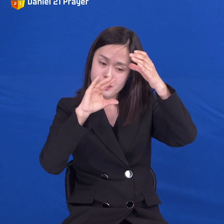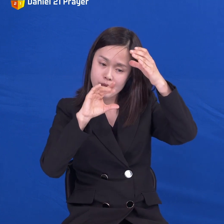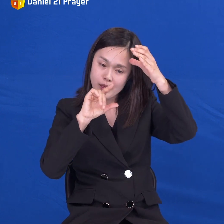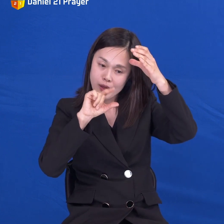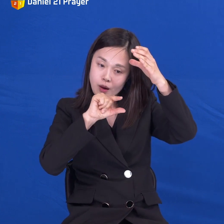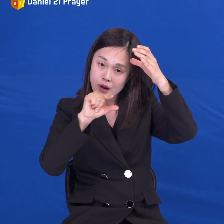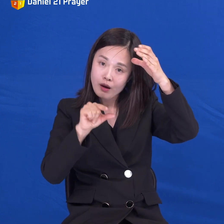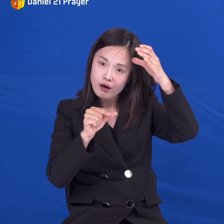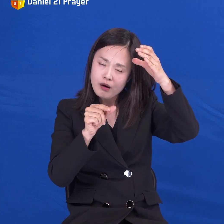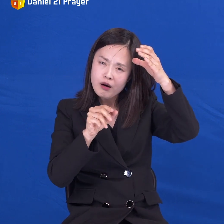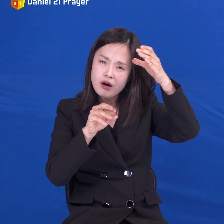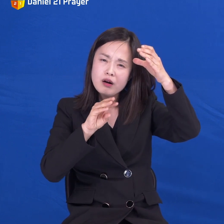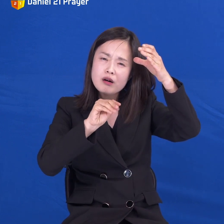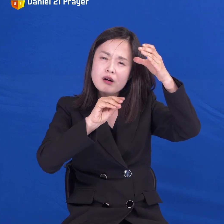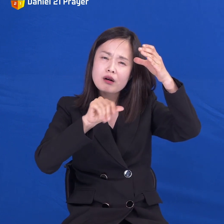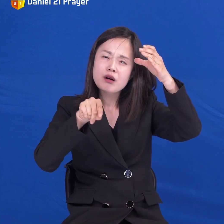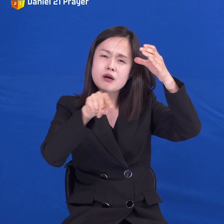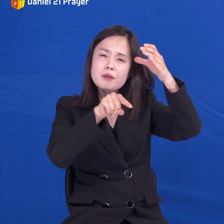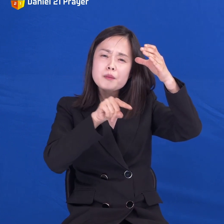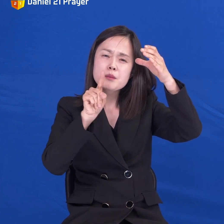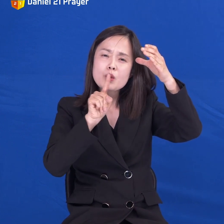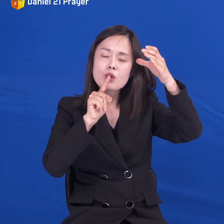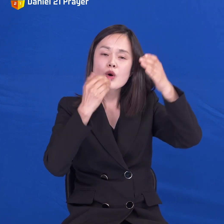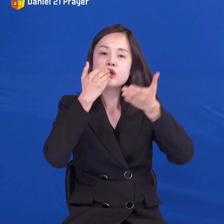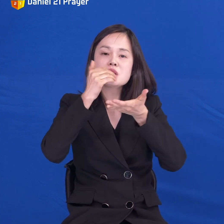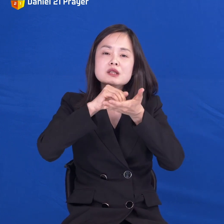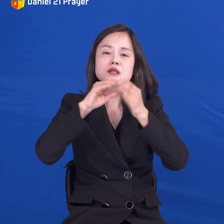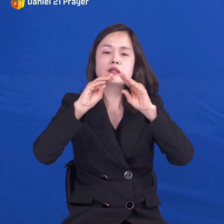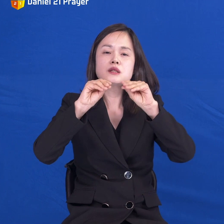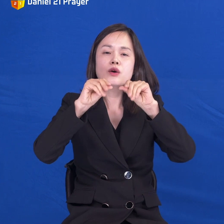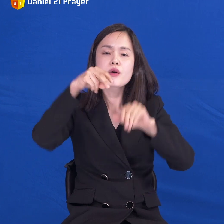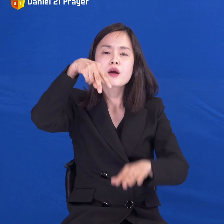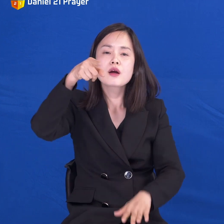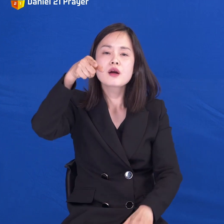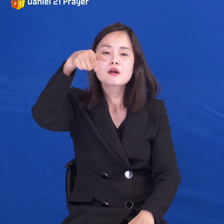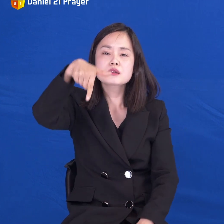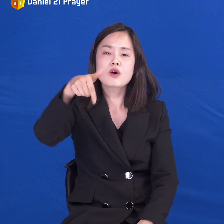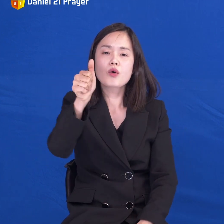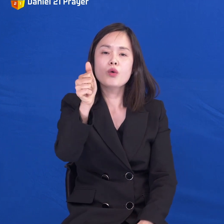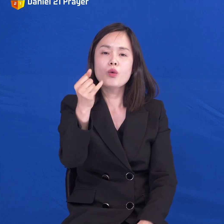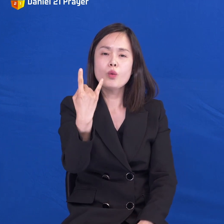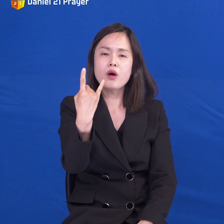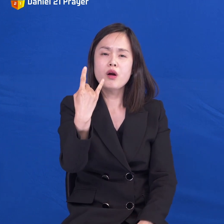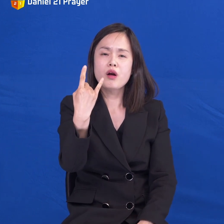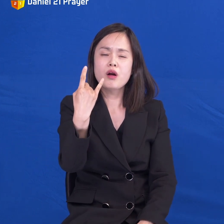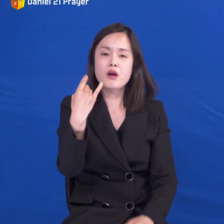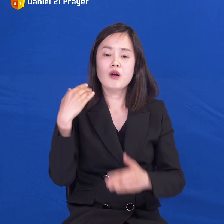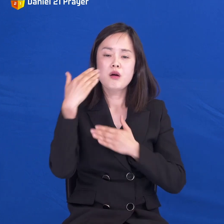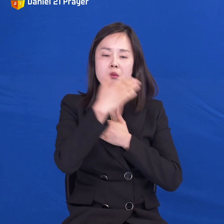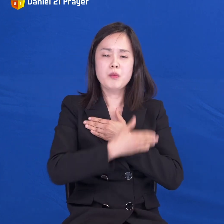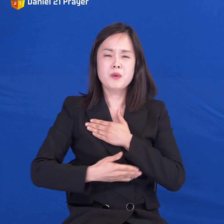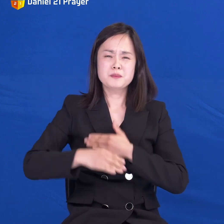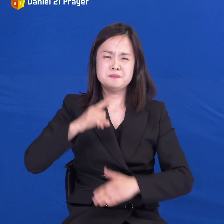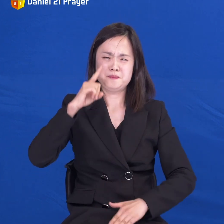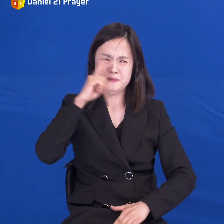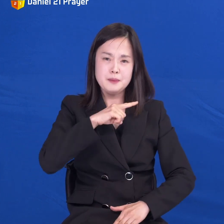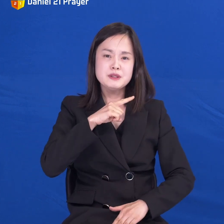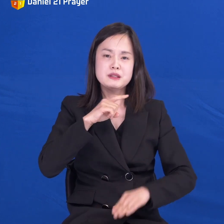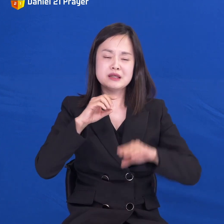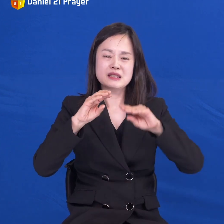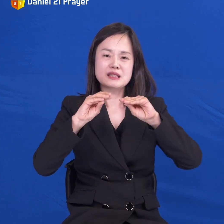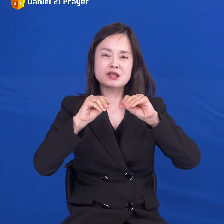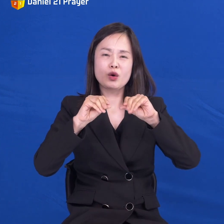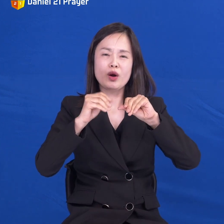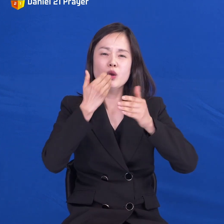그게 석회입니다. 마사토에서 흘러나오는 석회입니다. 물은 산삼 썩은 물, 낙엽 썩은 물, 미네랄워터라